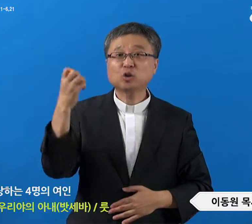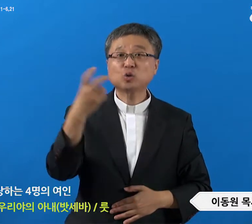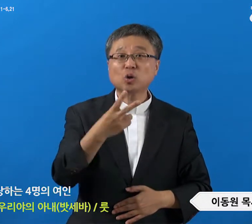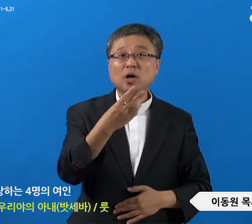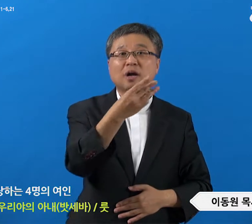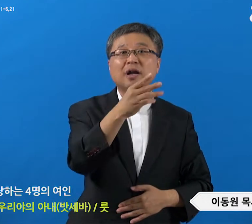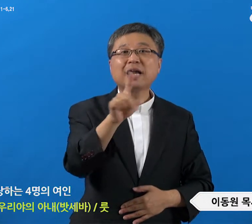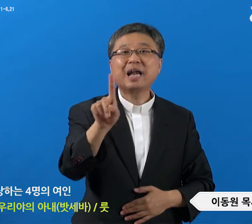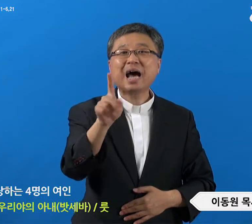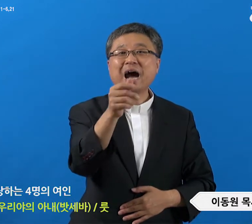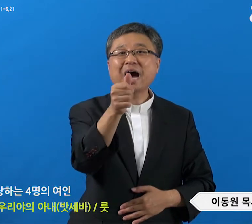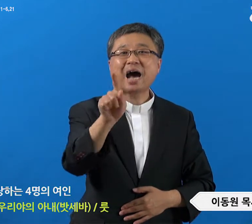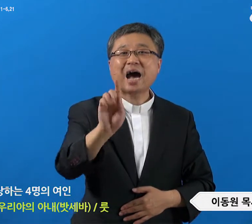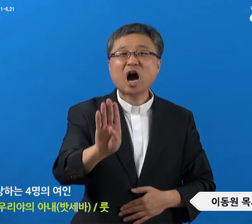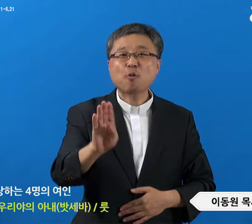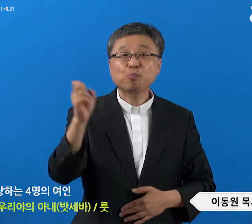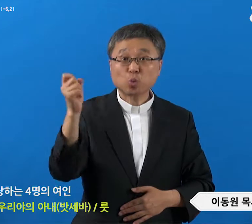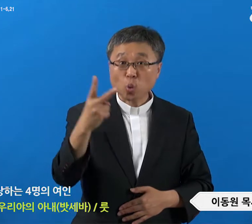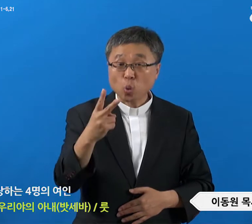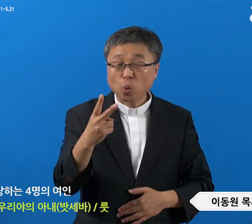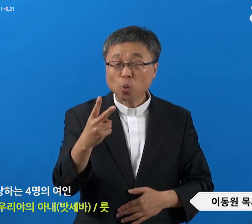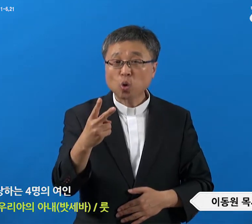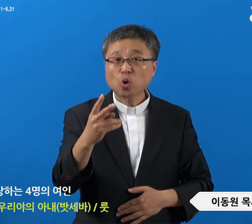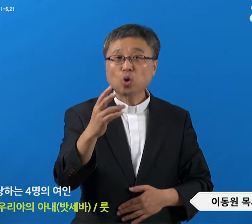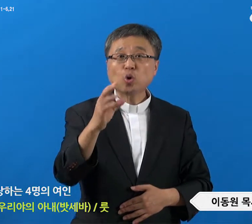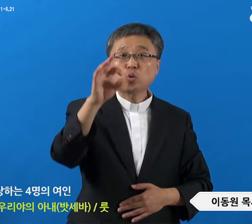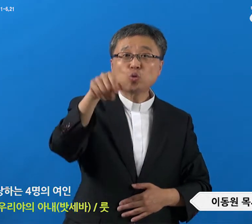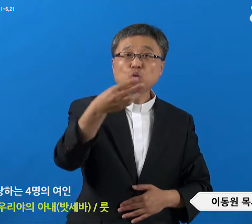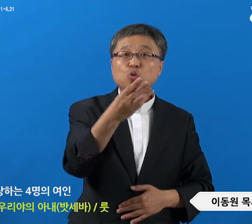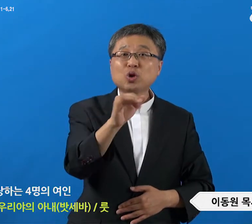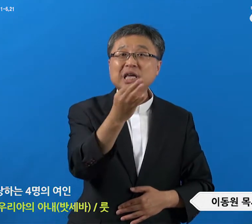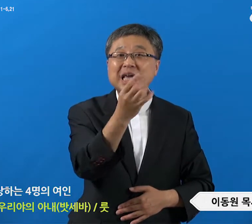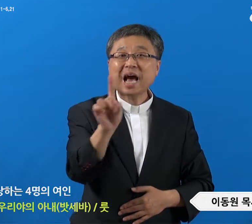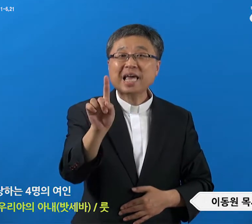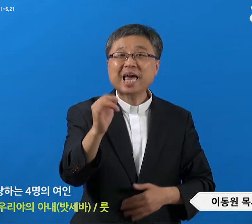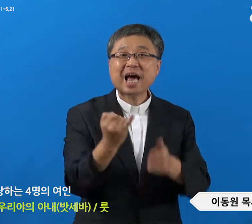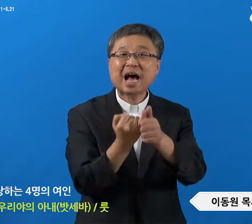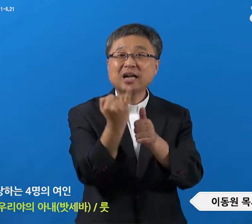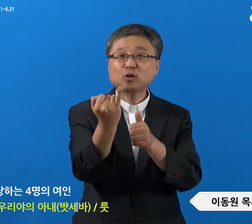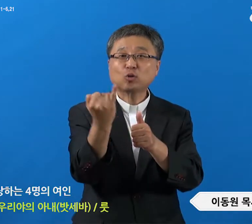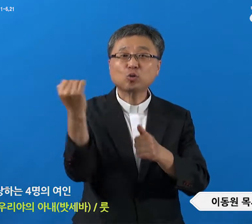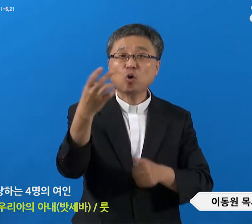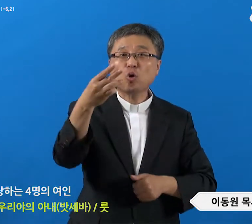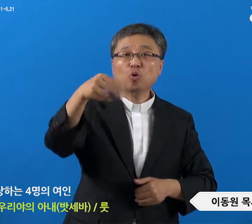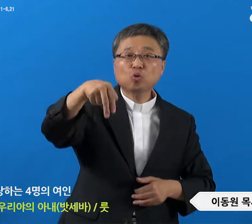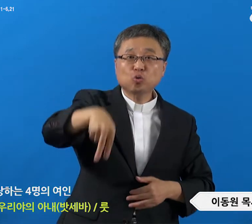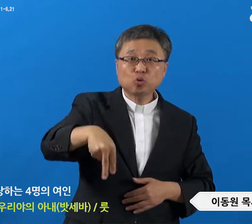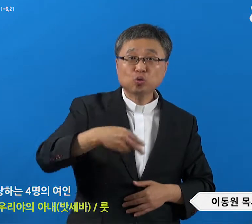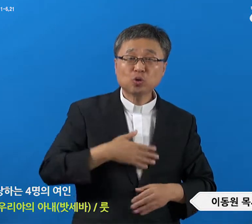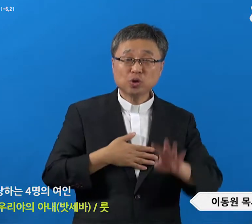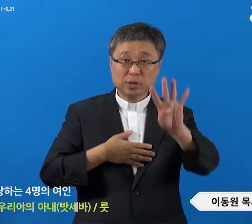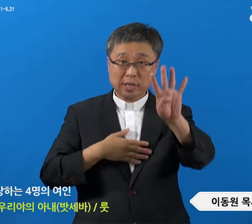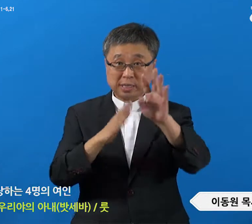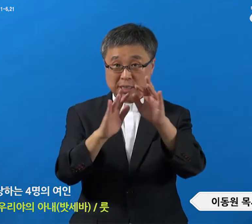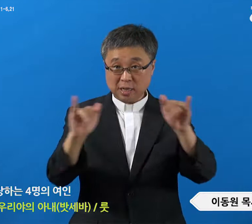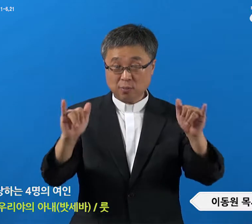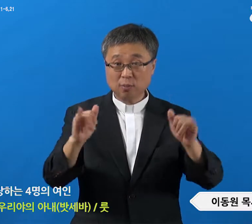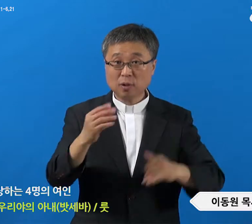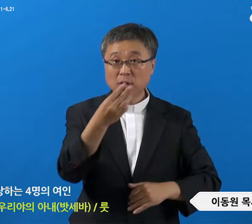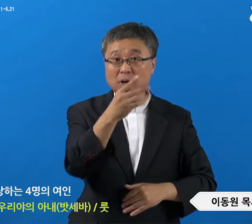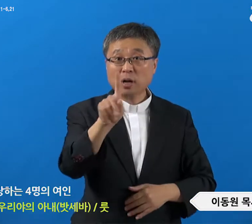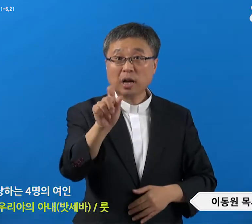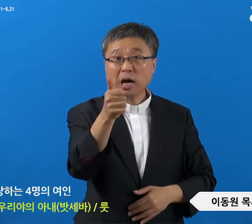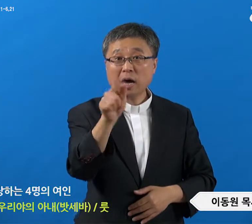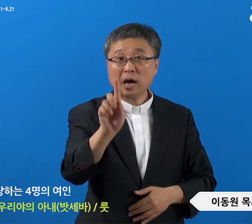또 라합, 또 우리아의 아내, 또 룻. 적어도 4명의 여자가 등장해요. 라합은